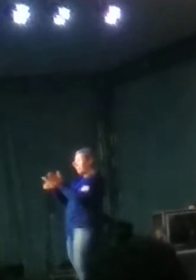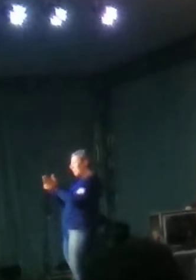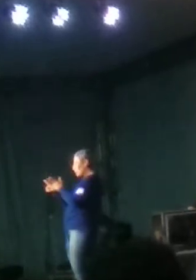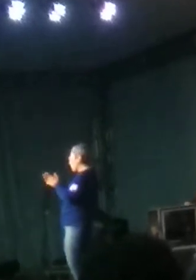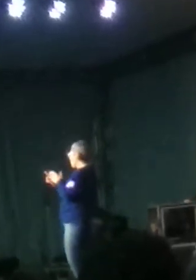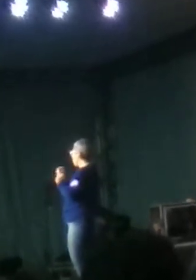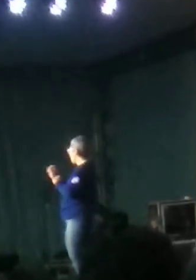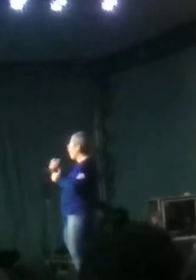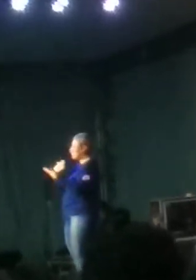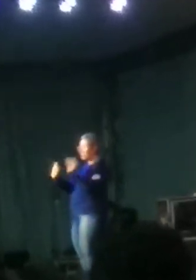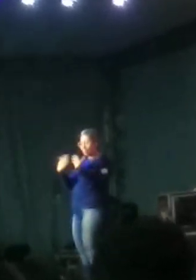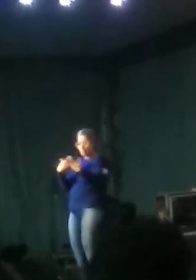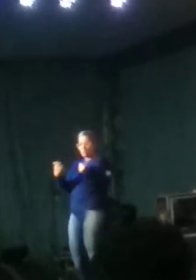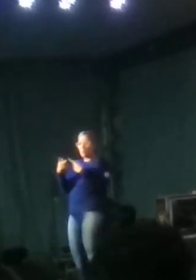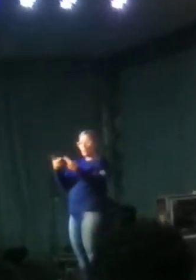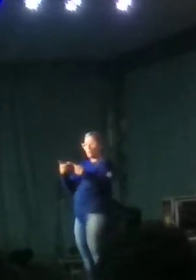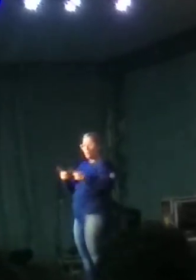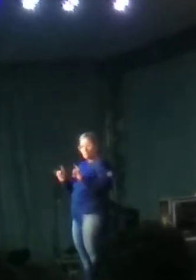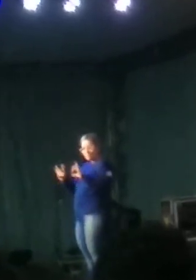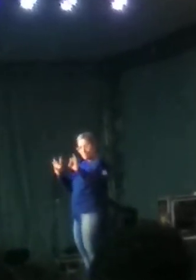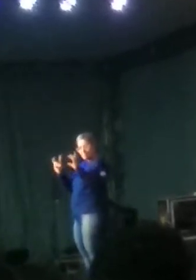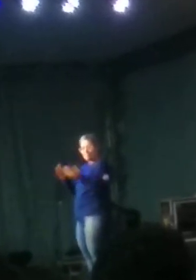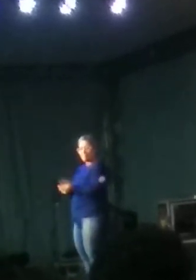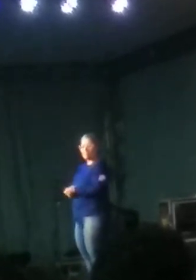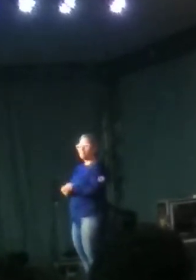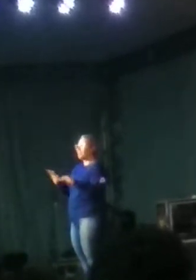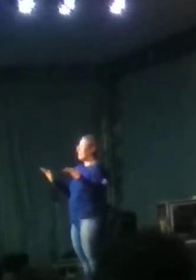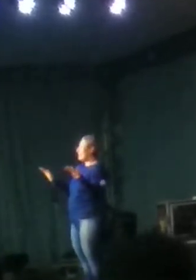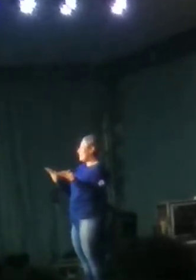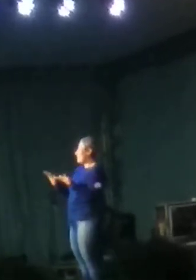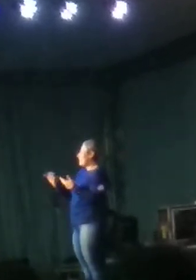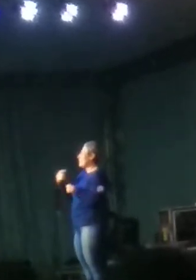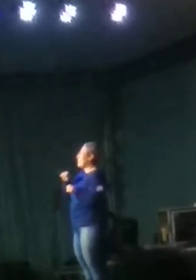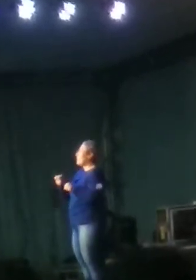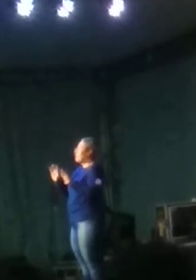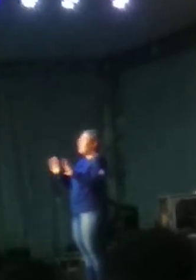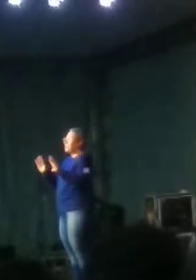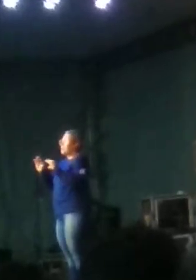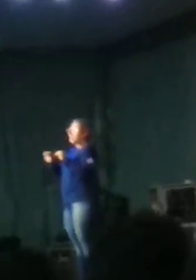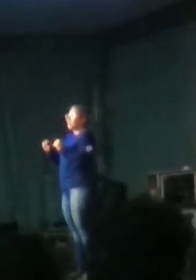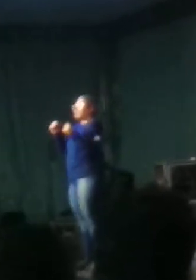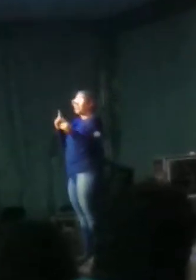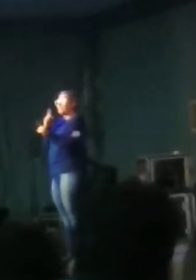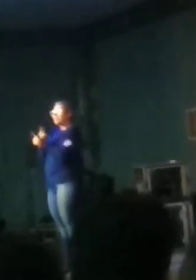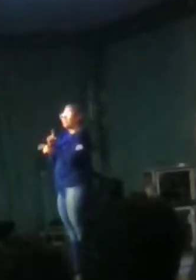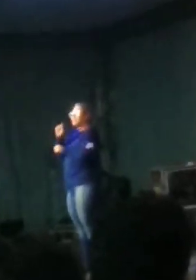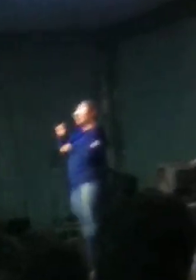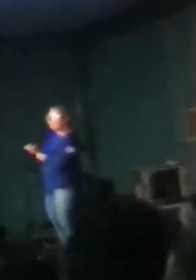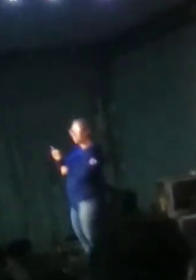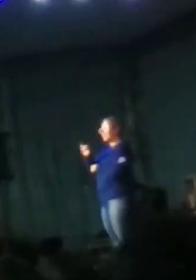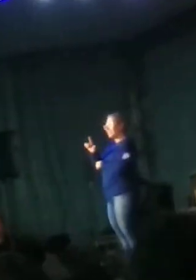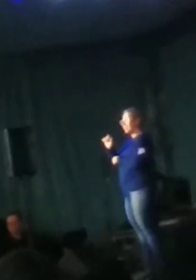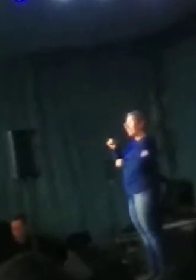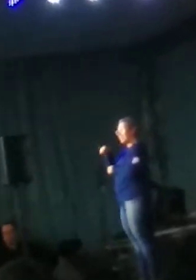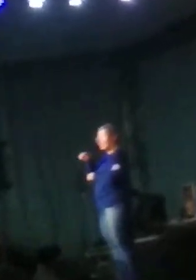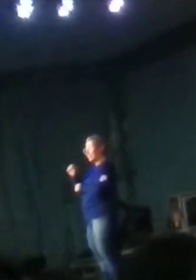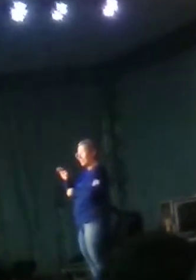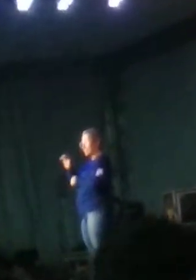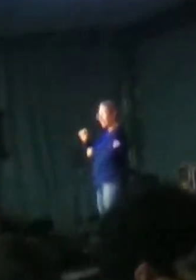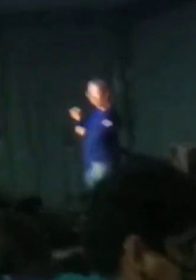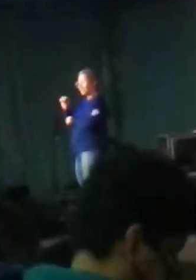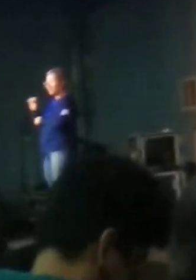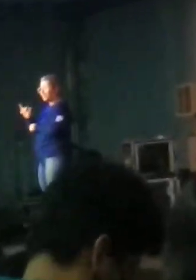poder interagir com a nossa convidada especial. Hoje, à noite, o nosso encontro é com Ilana Casoy. Ela